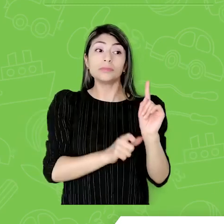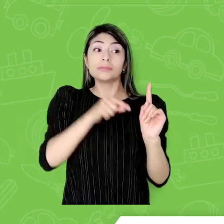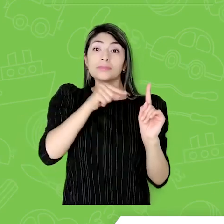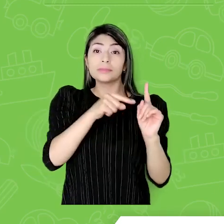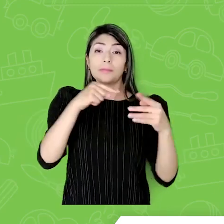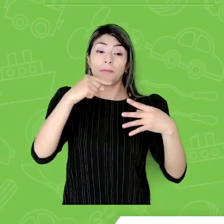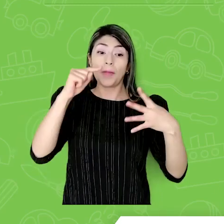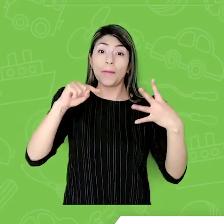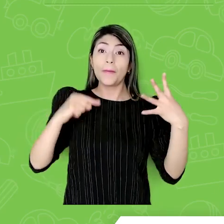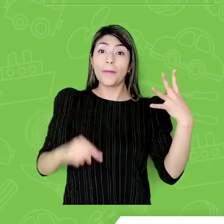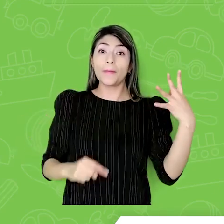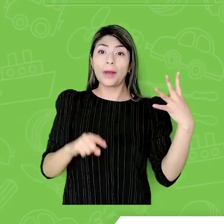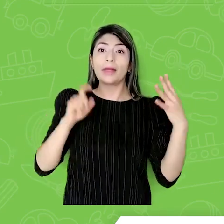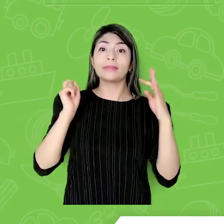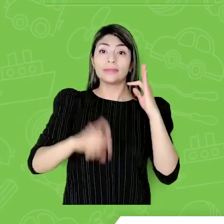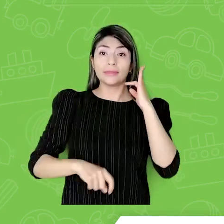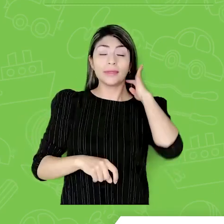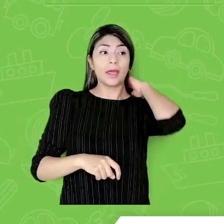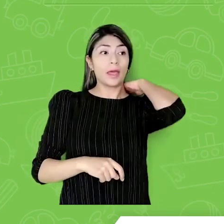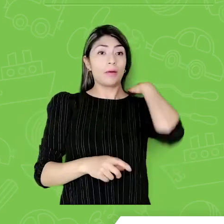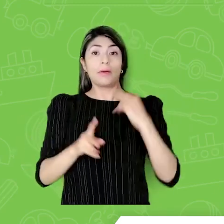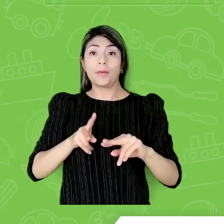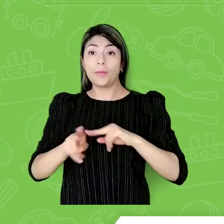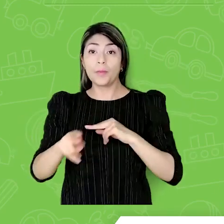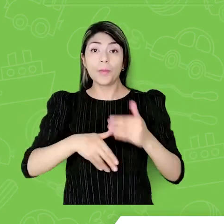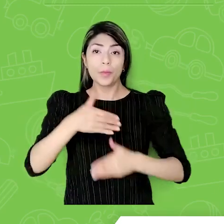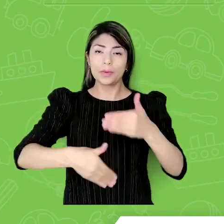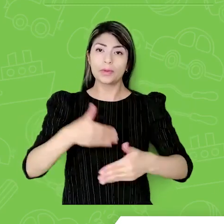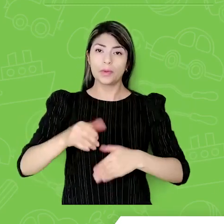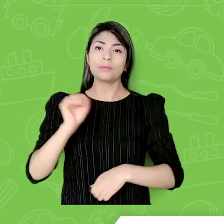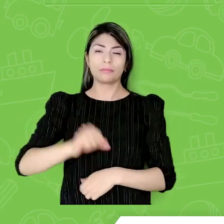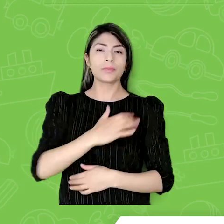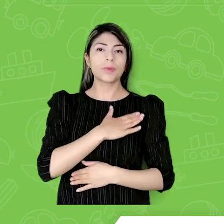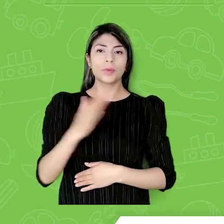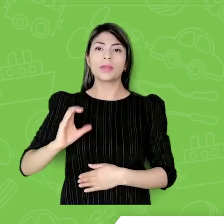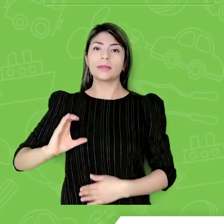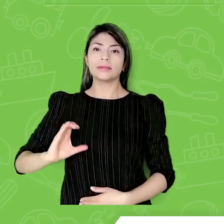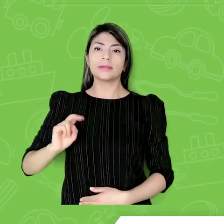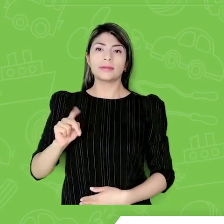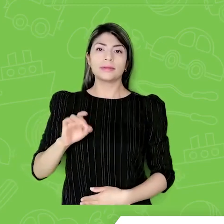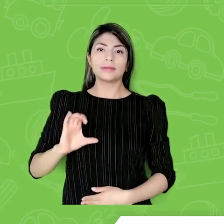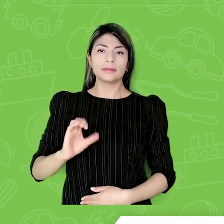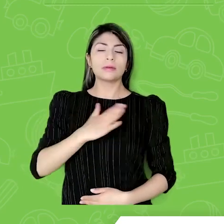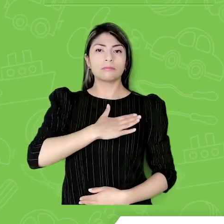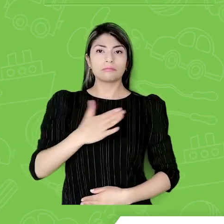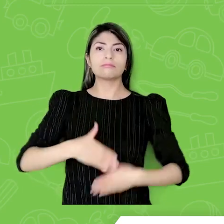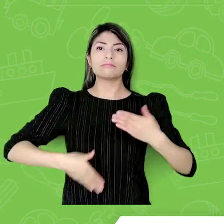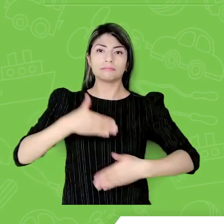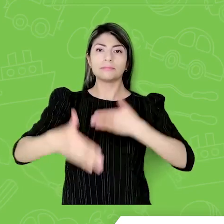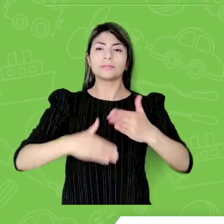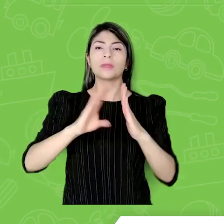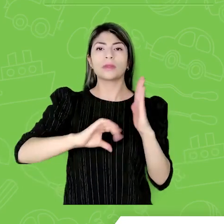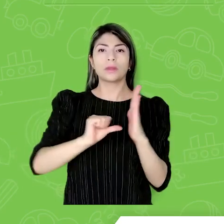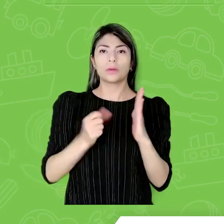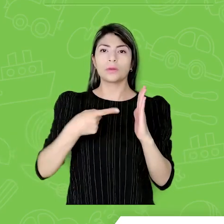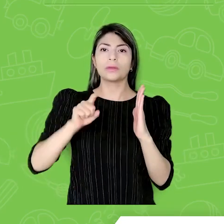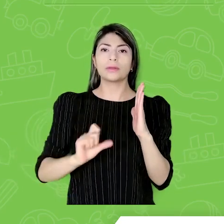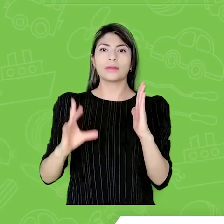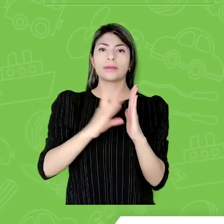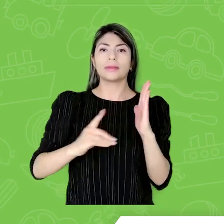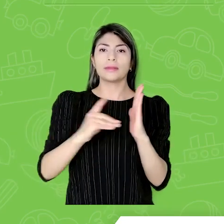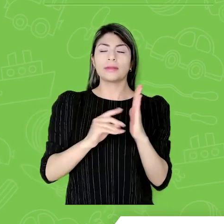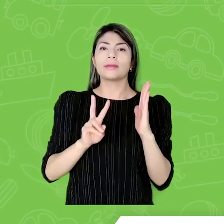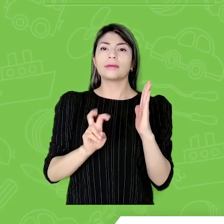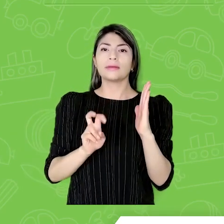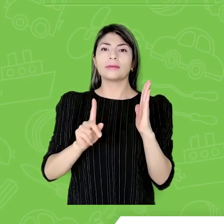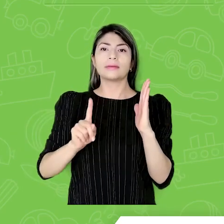los requisitos anteriormente indicados, la CNSC iniciará la actuación administrativa de que trata el artículo